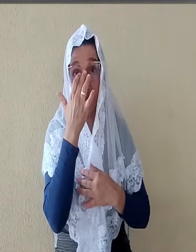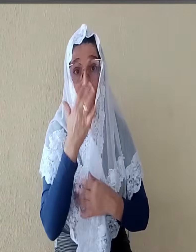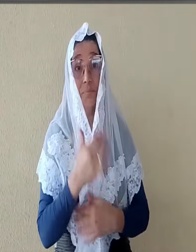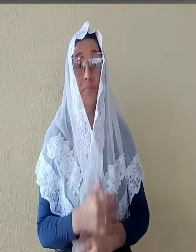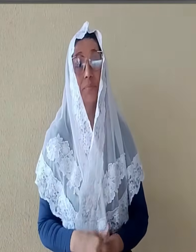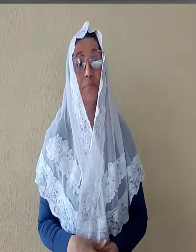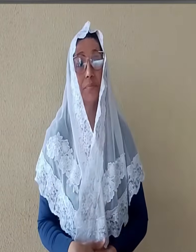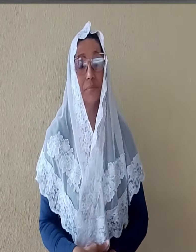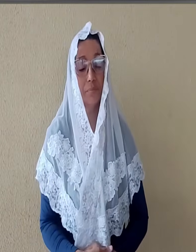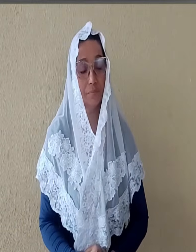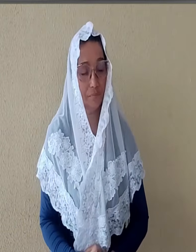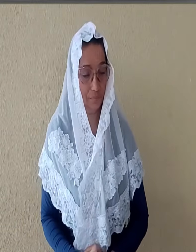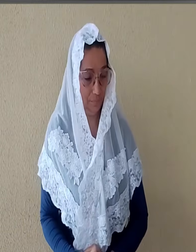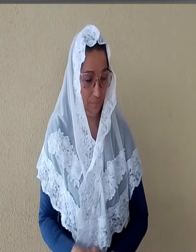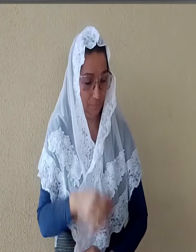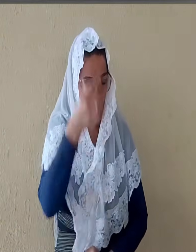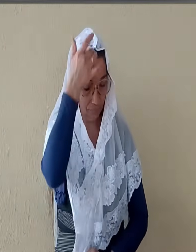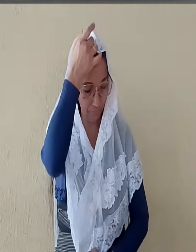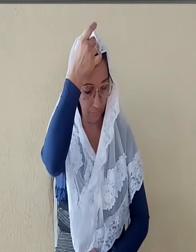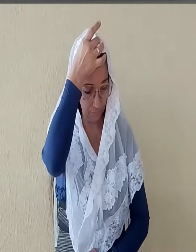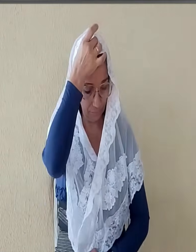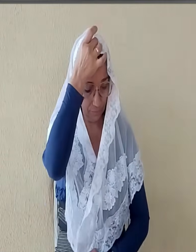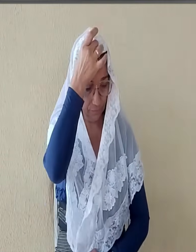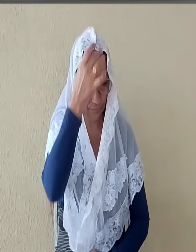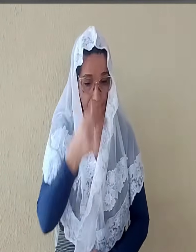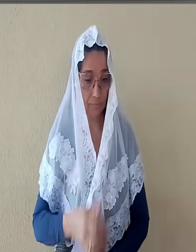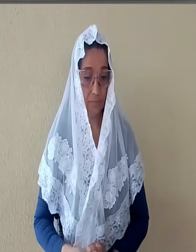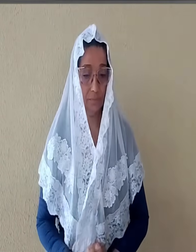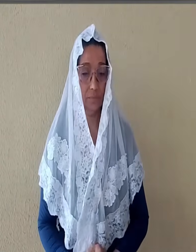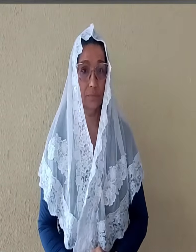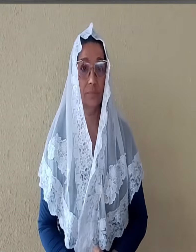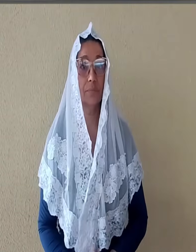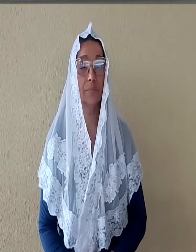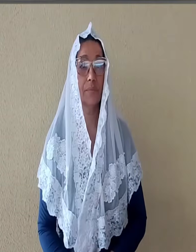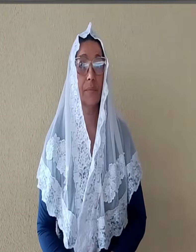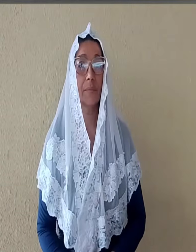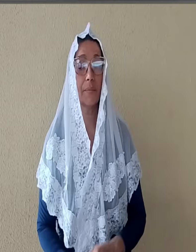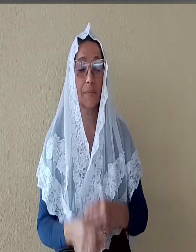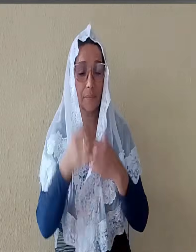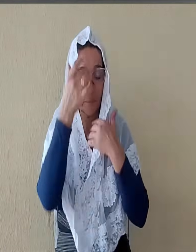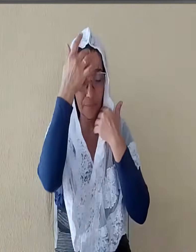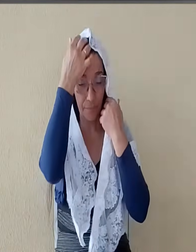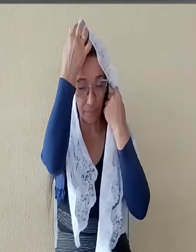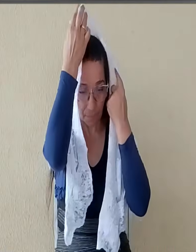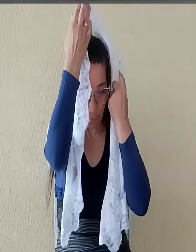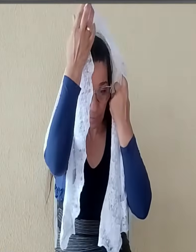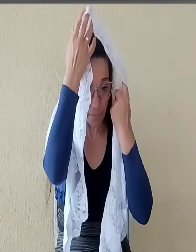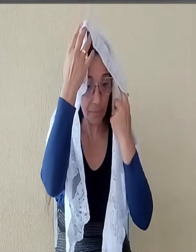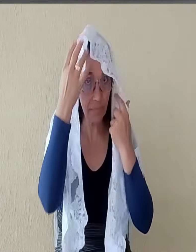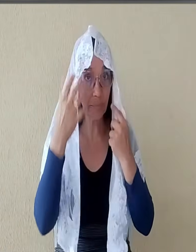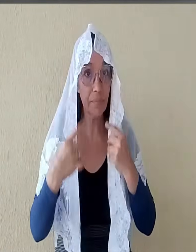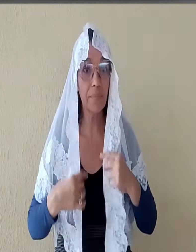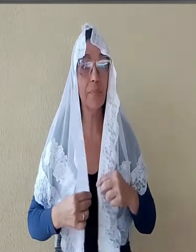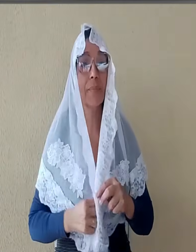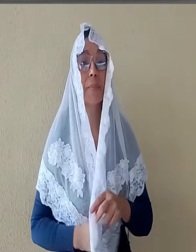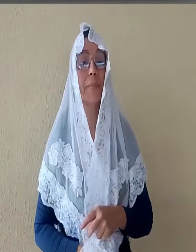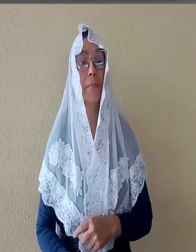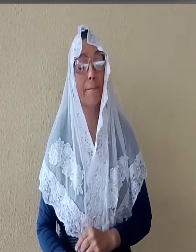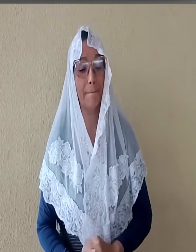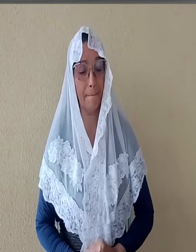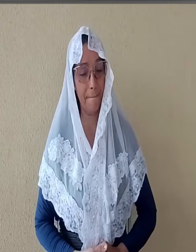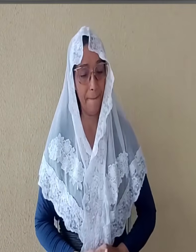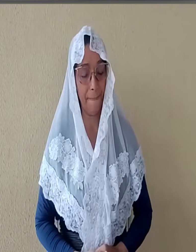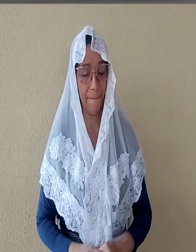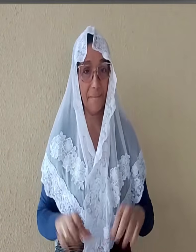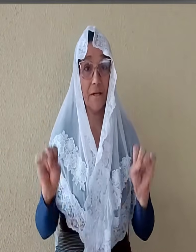Bendito é o nome do Senhor. Irmãos, se nós for olhar para trás, irmãos,